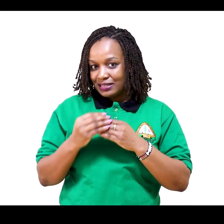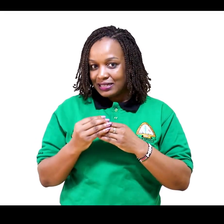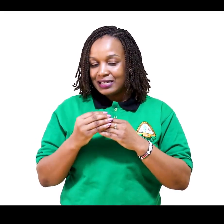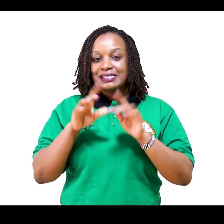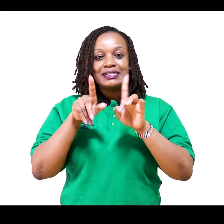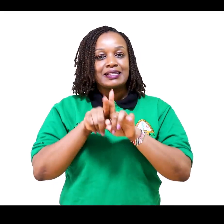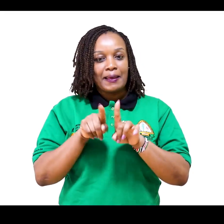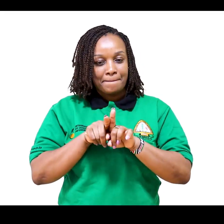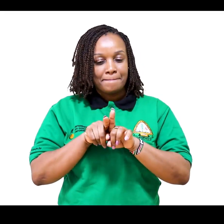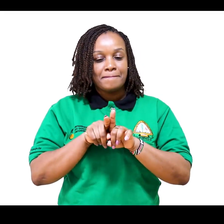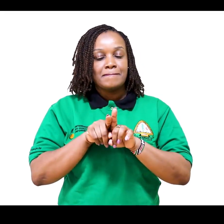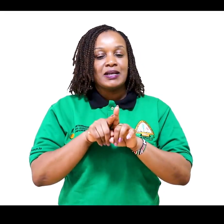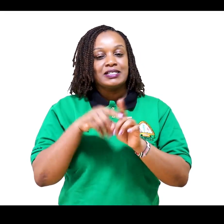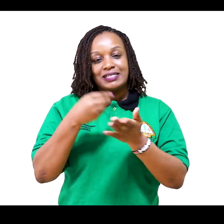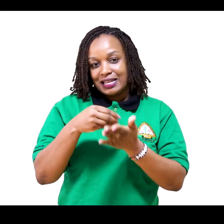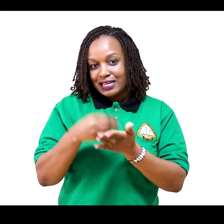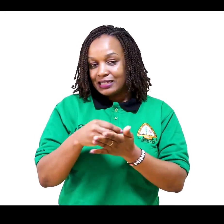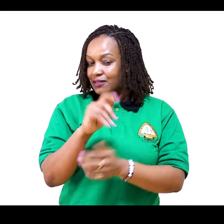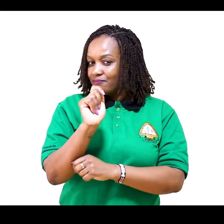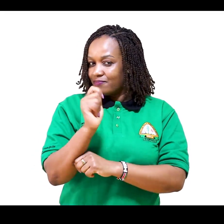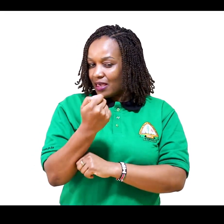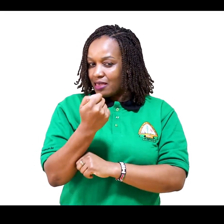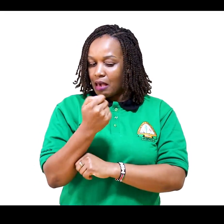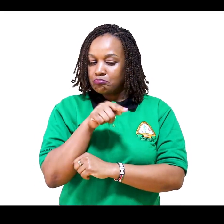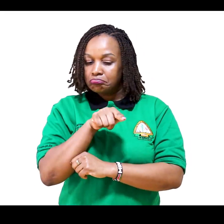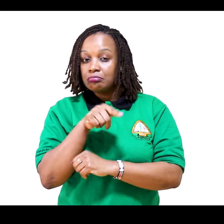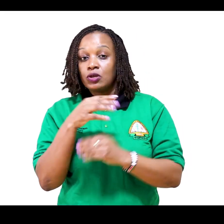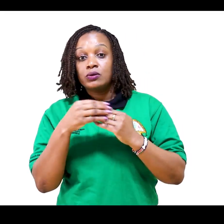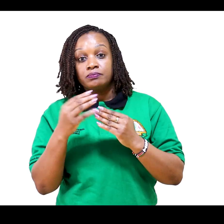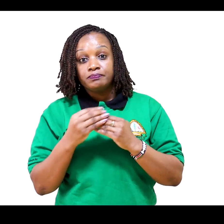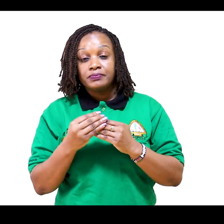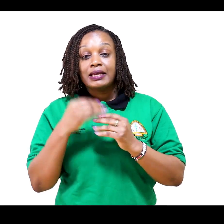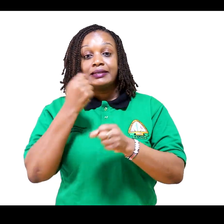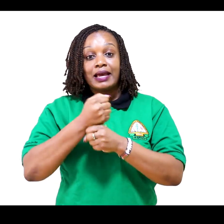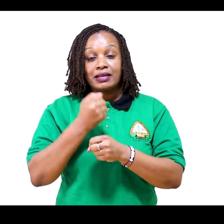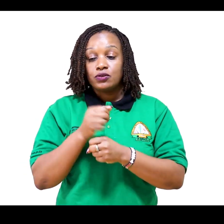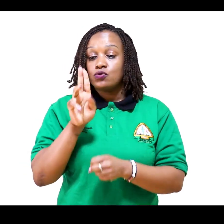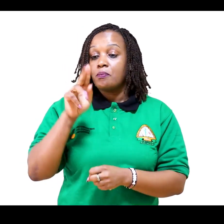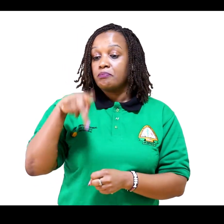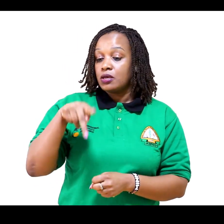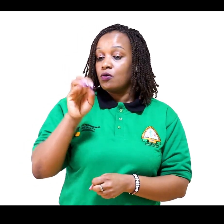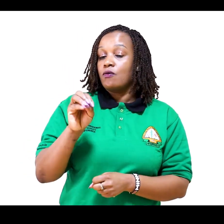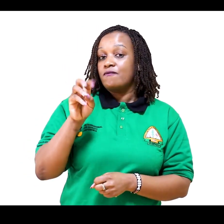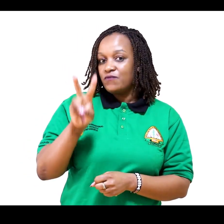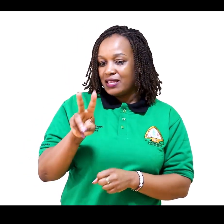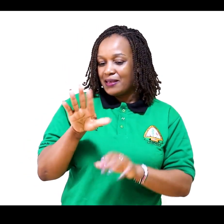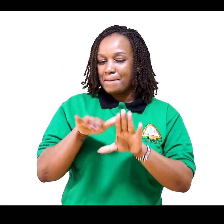$320 au sawa na shilingi na inafanywa kutegemea majibu kutoka kwa mwanachama wa